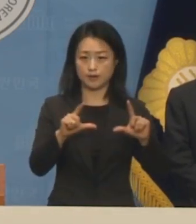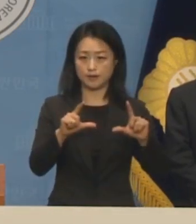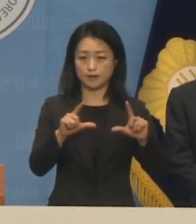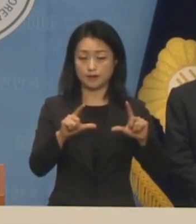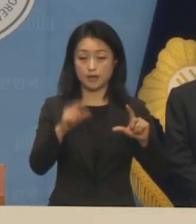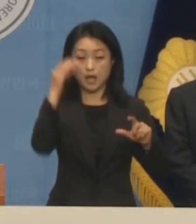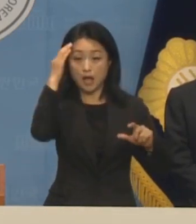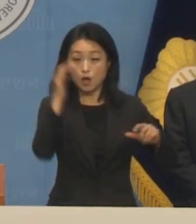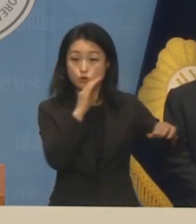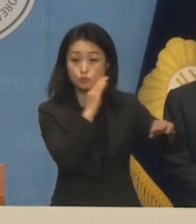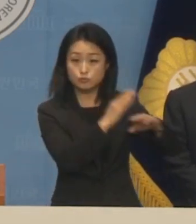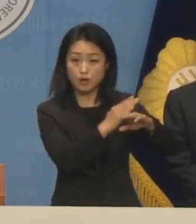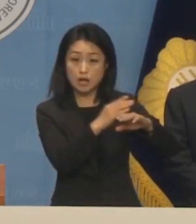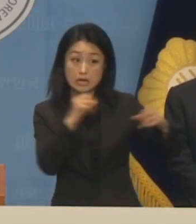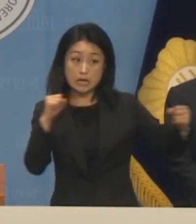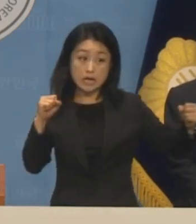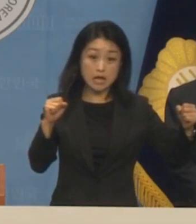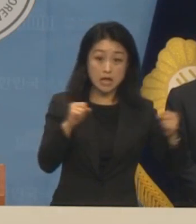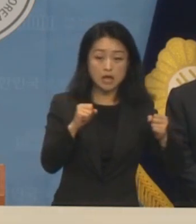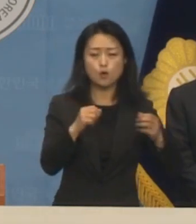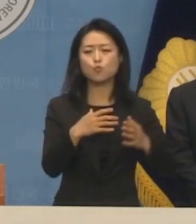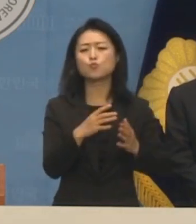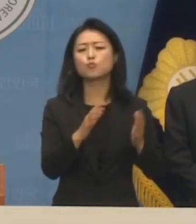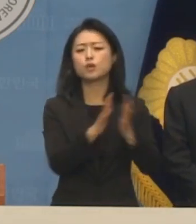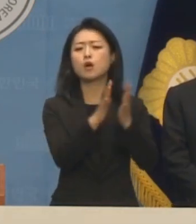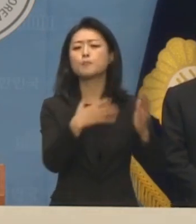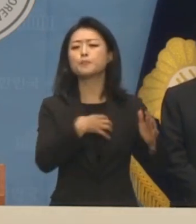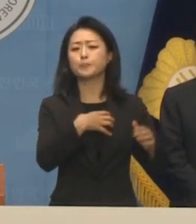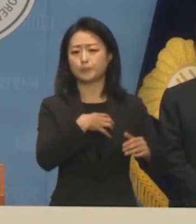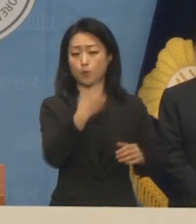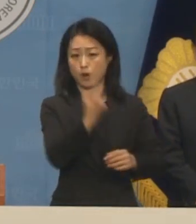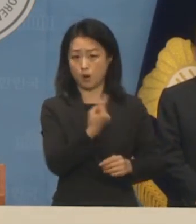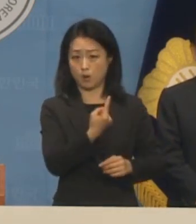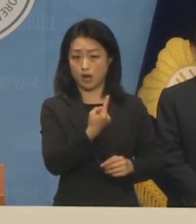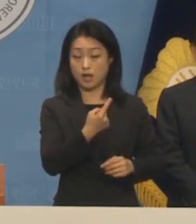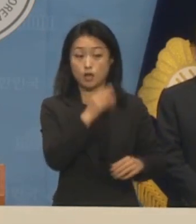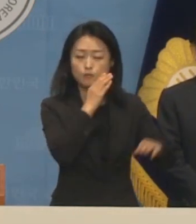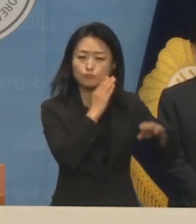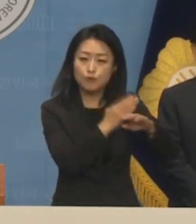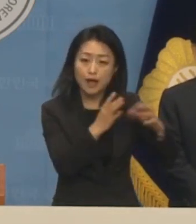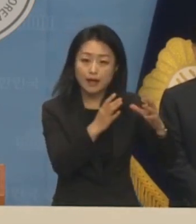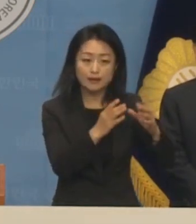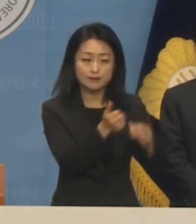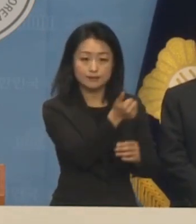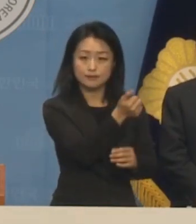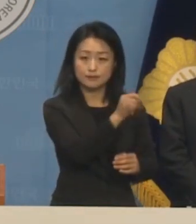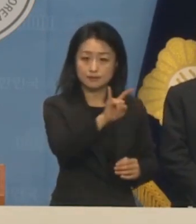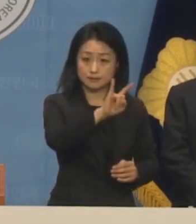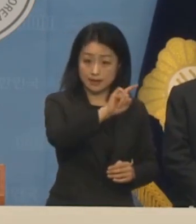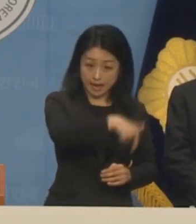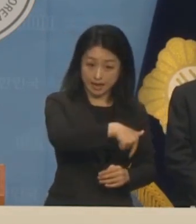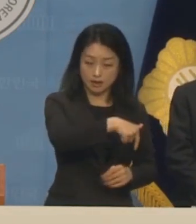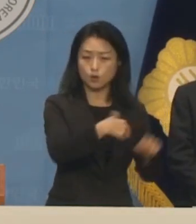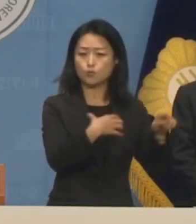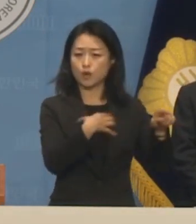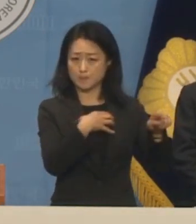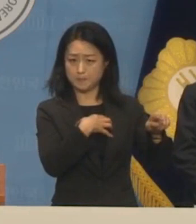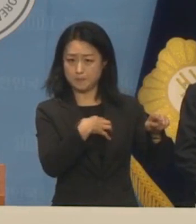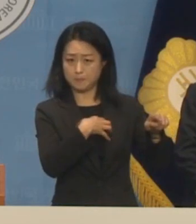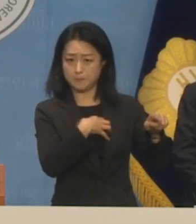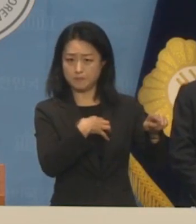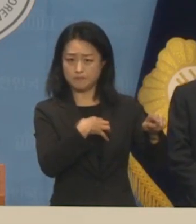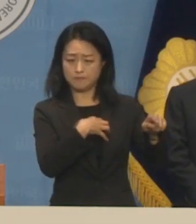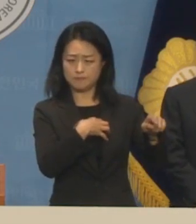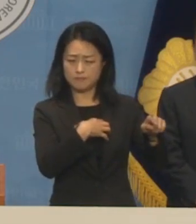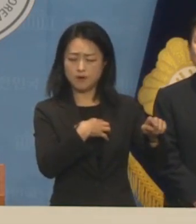남북 간의 충돌 위험성이 점증하고 있고 북한의 핵 미사일 위협도